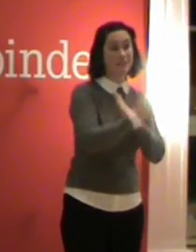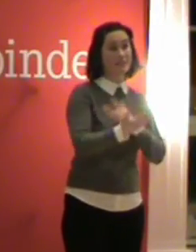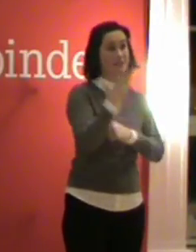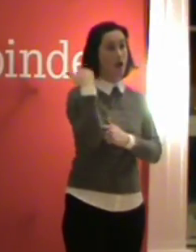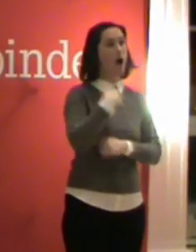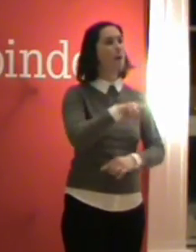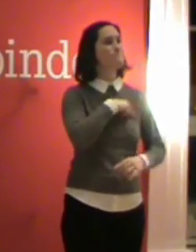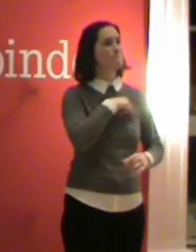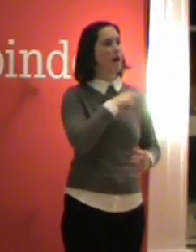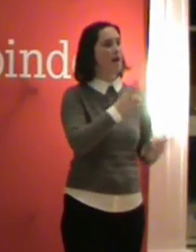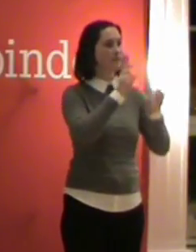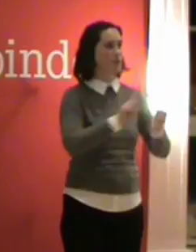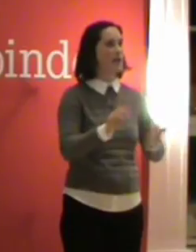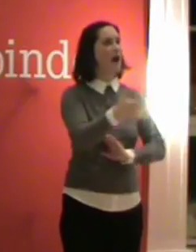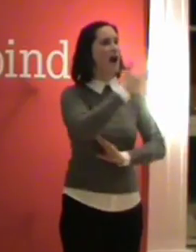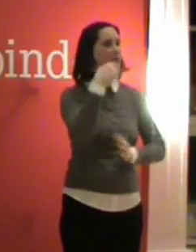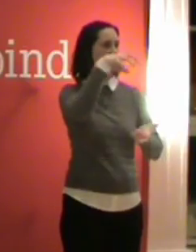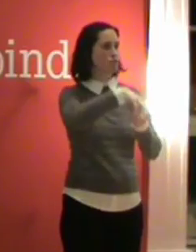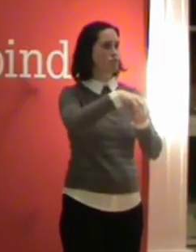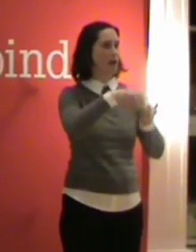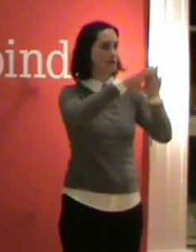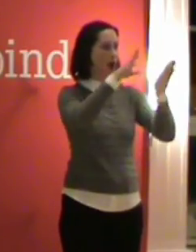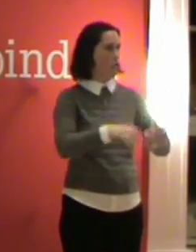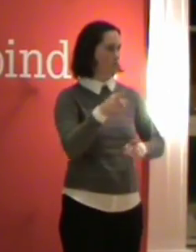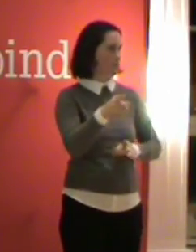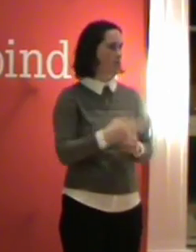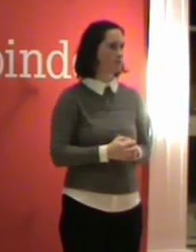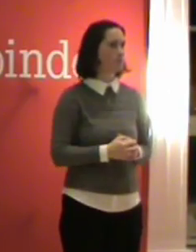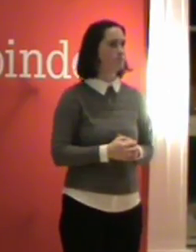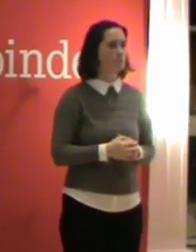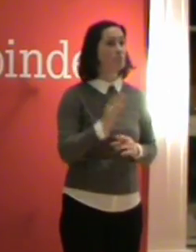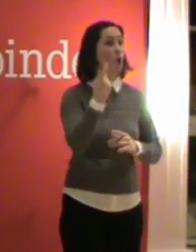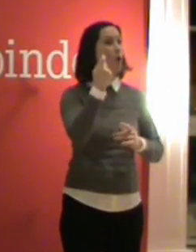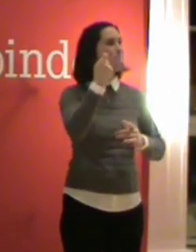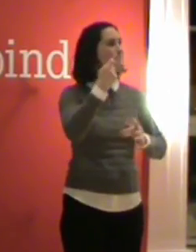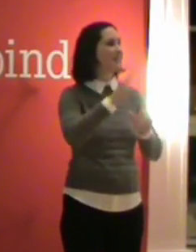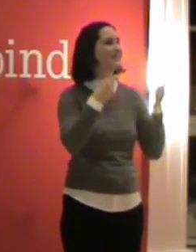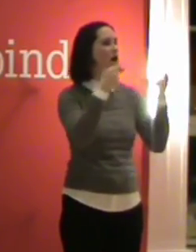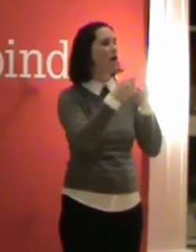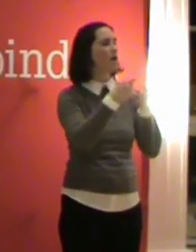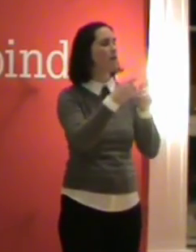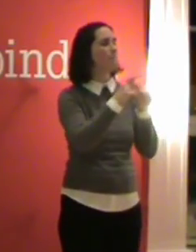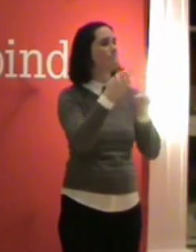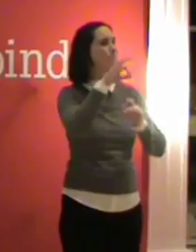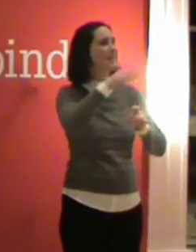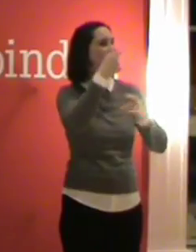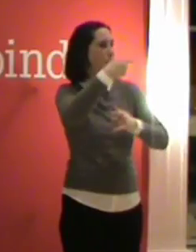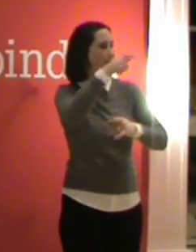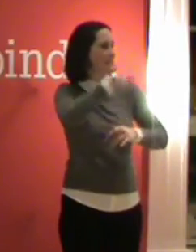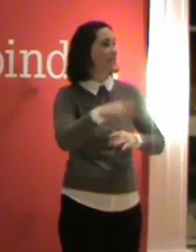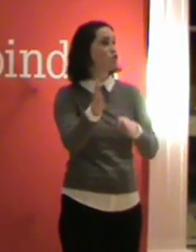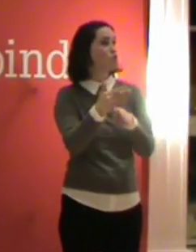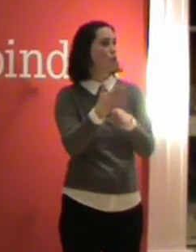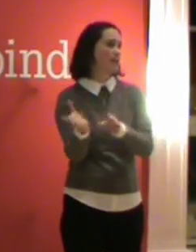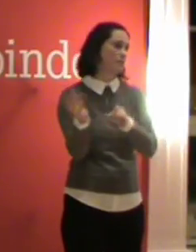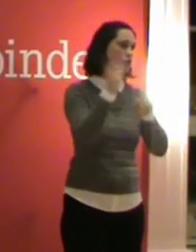bei der Preisverleihung, die wir in einem Stadthaus gemacht haben, der Ministerpräsident von Thüringen anwesend war, der die Schirmherrschaft übernommen